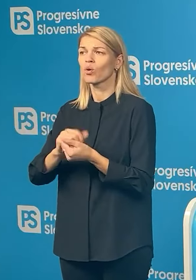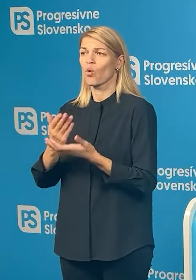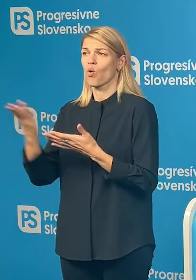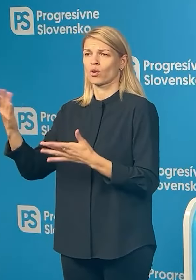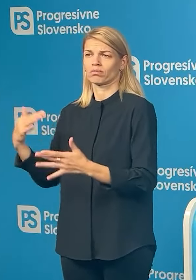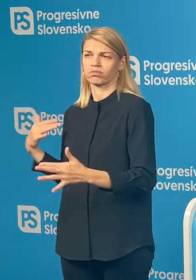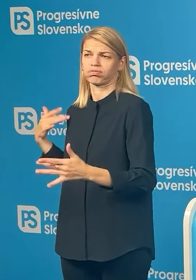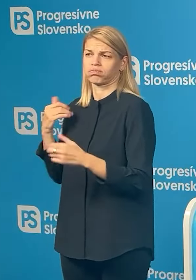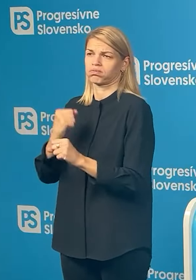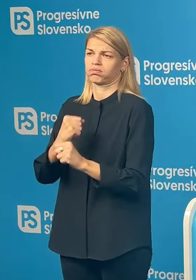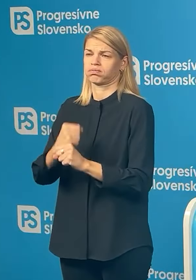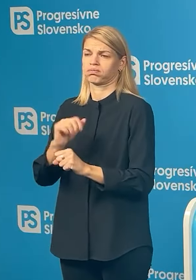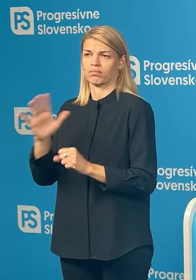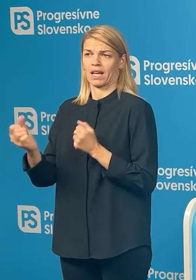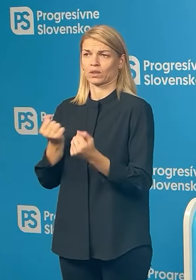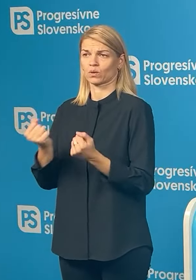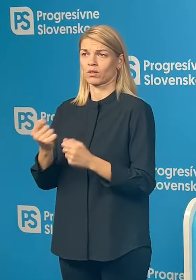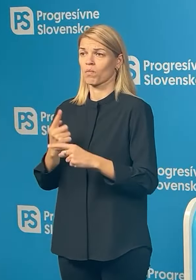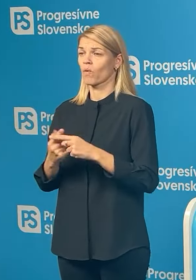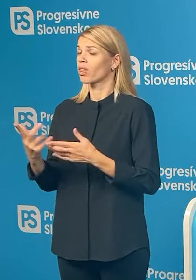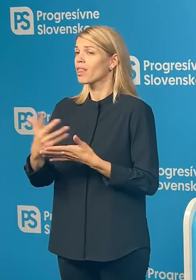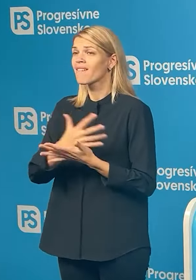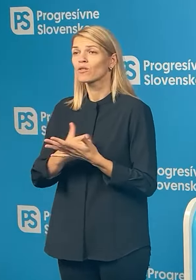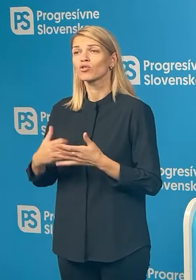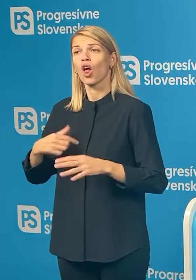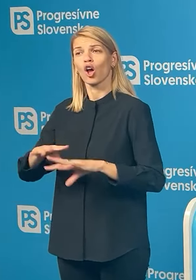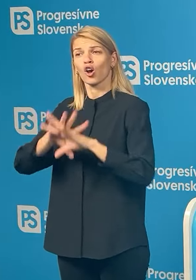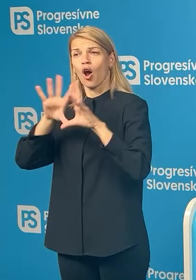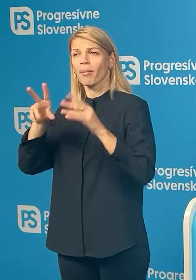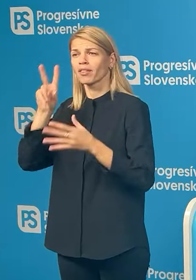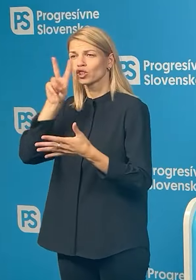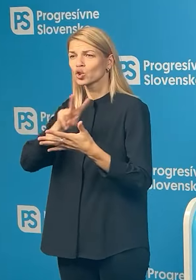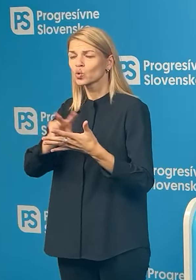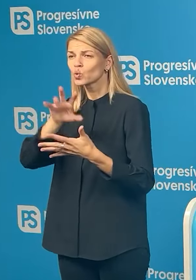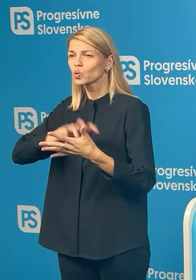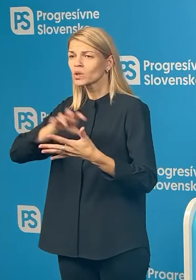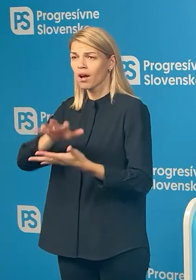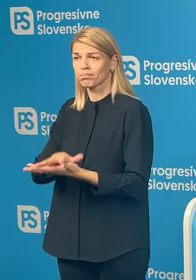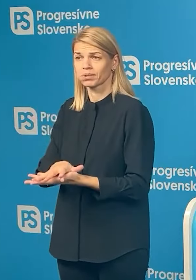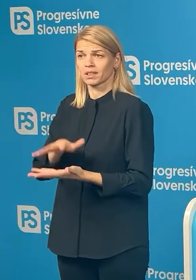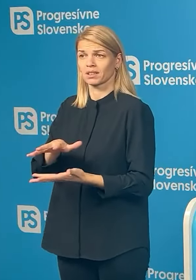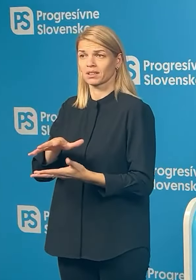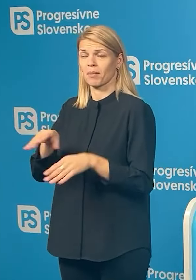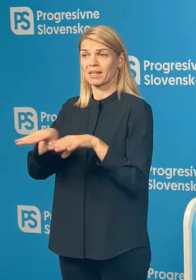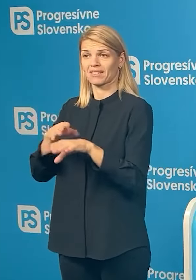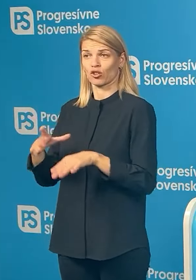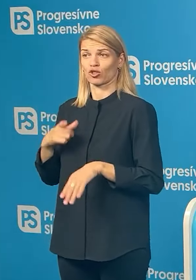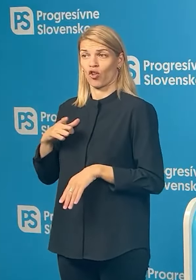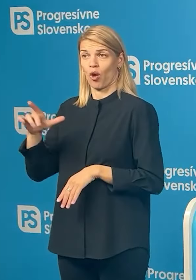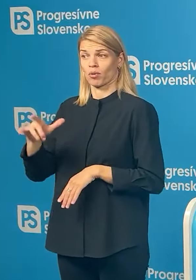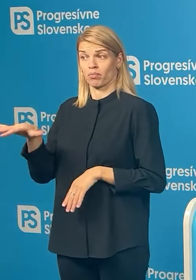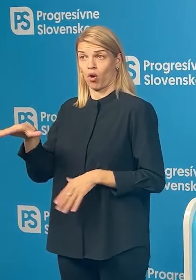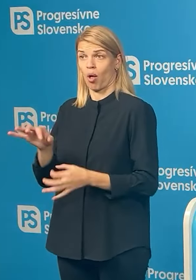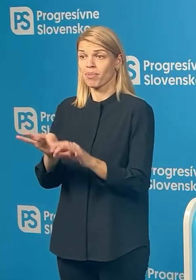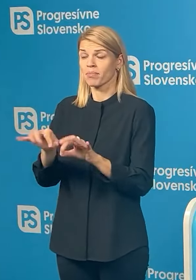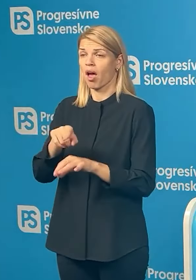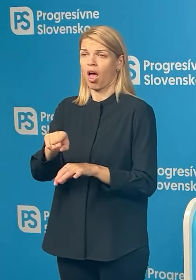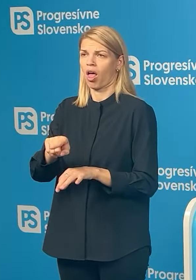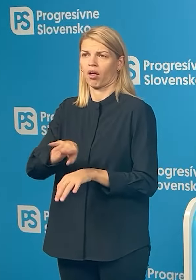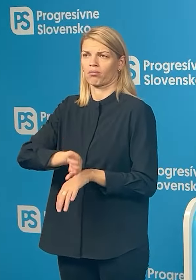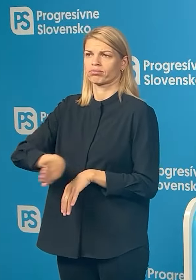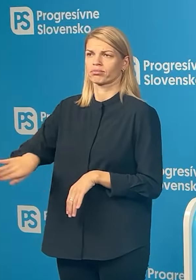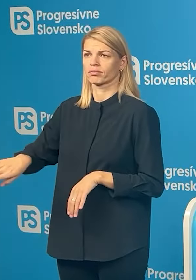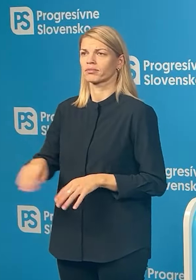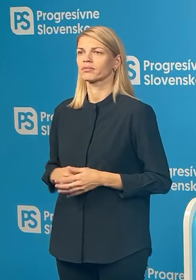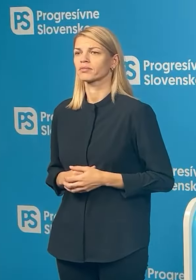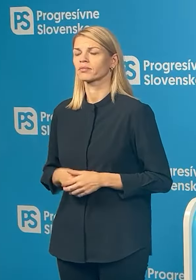pracujú. Nevyužil kompletne pripravenú štúdiu, ktorú našiel na stole po svojom príchode na Ministerstvo životného prostredia a